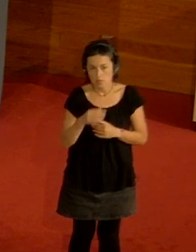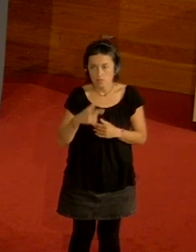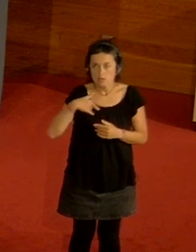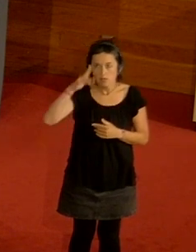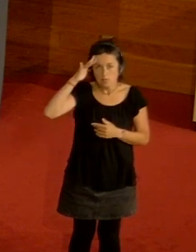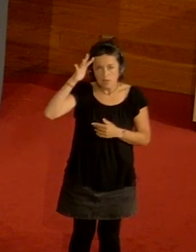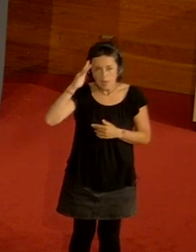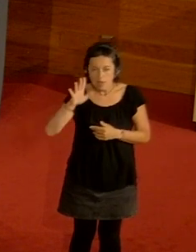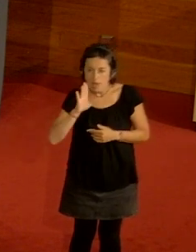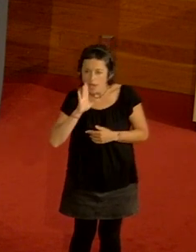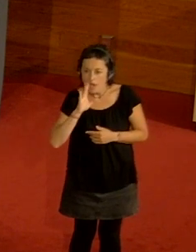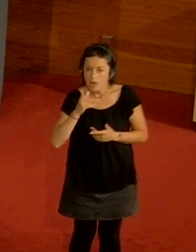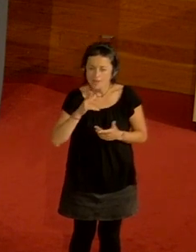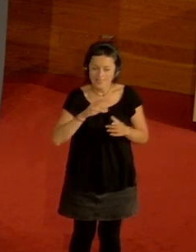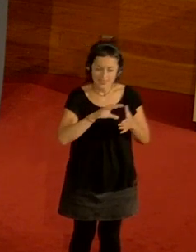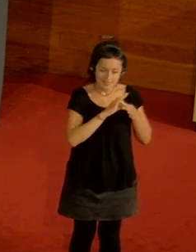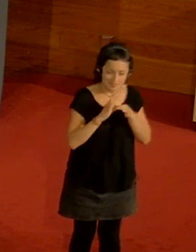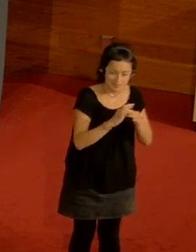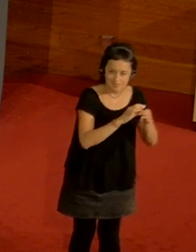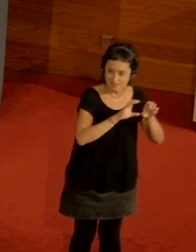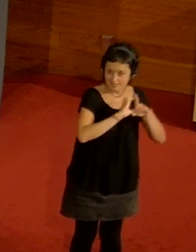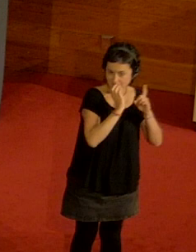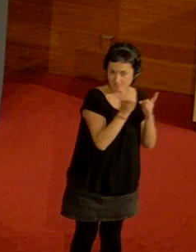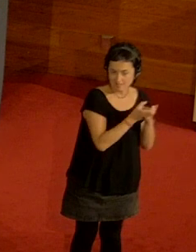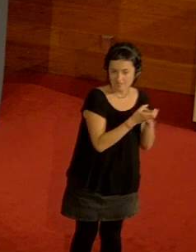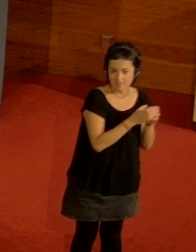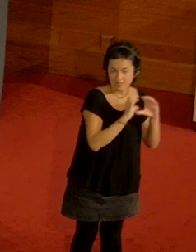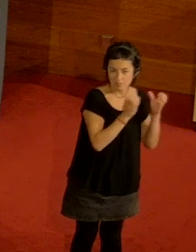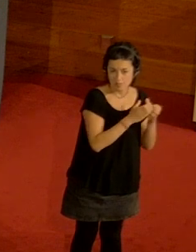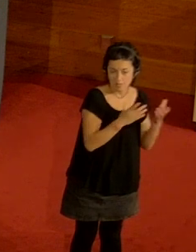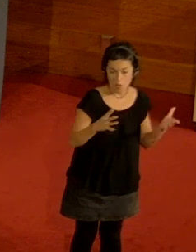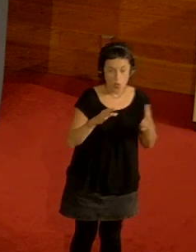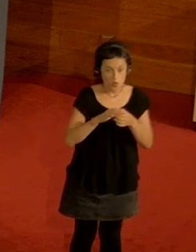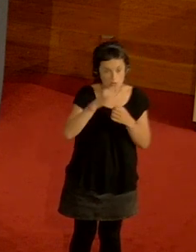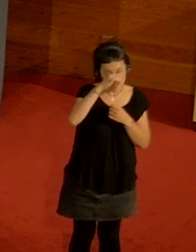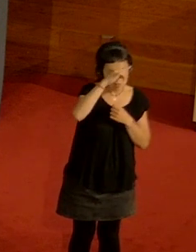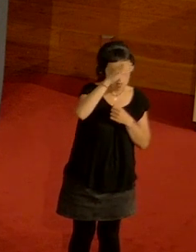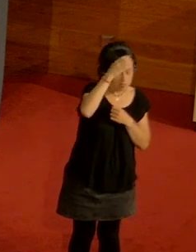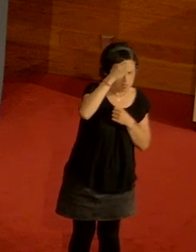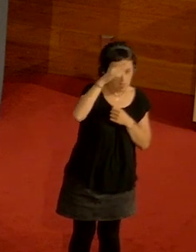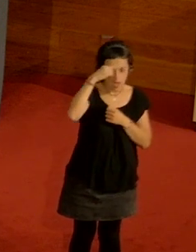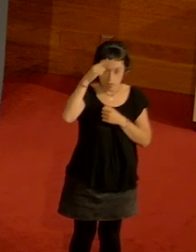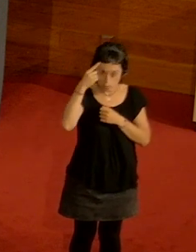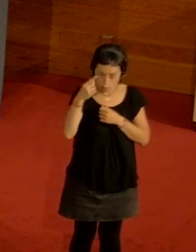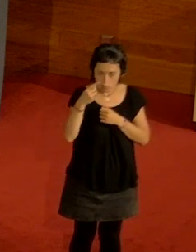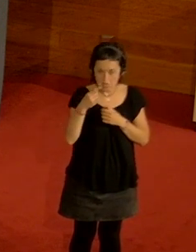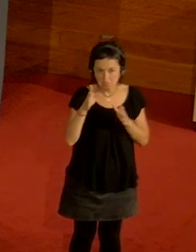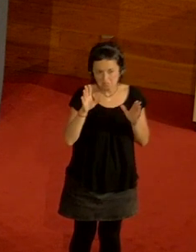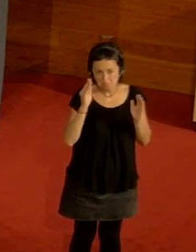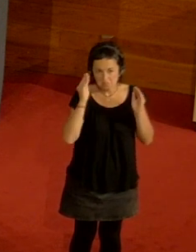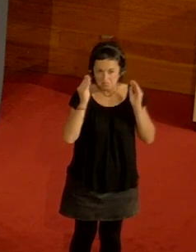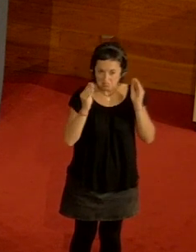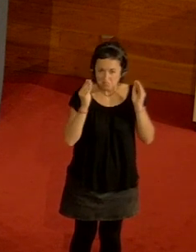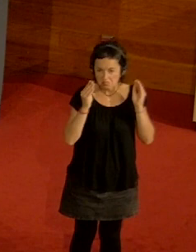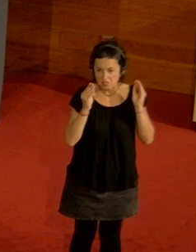esa ese vínculo comunitario unido a la a la ciencia y a la cultura eh creo que eh